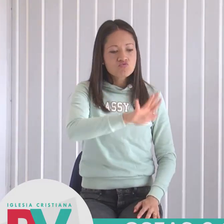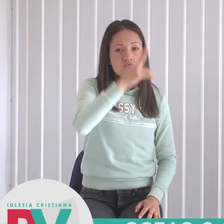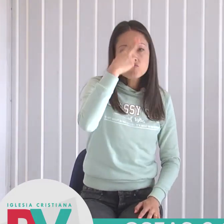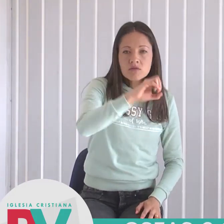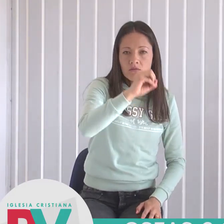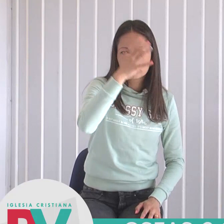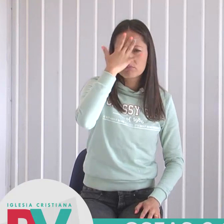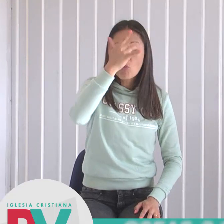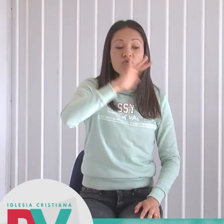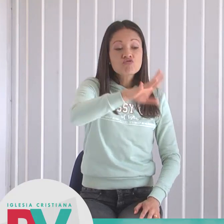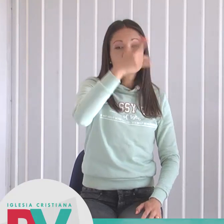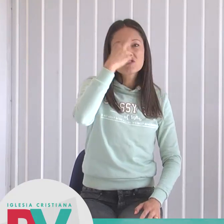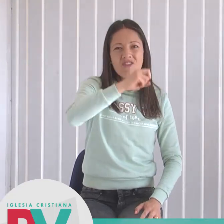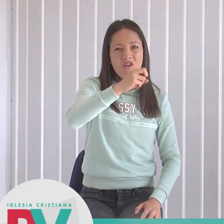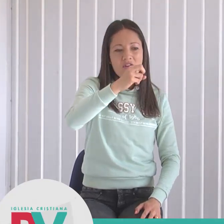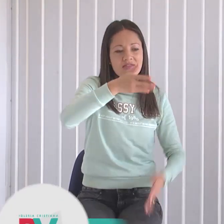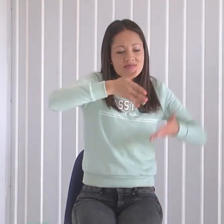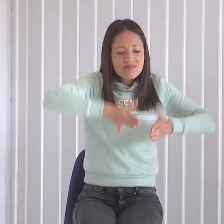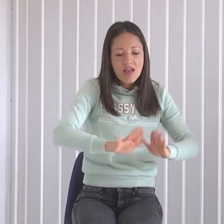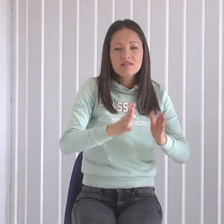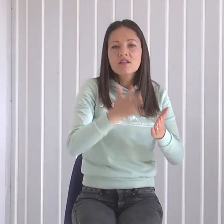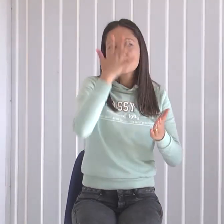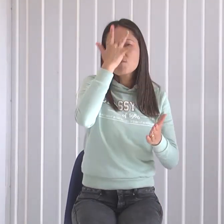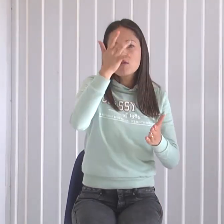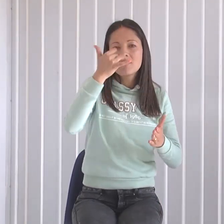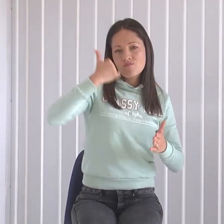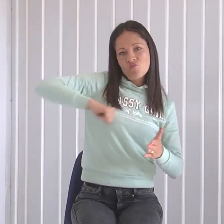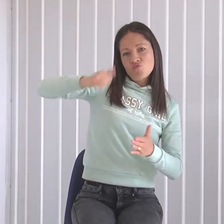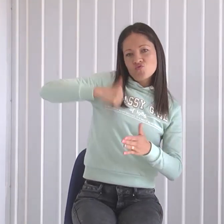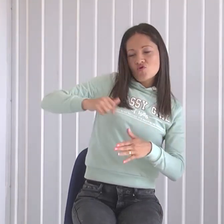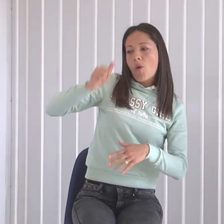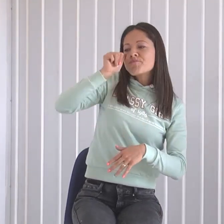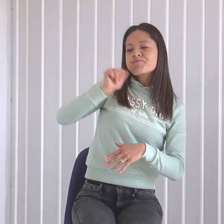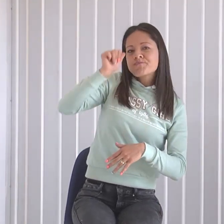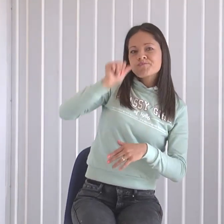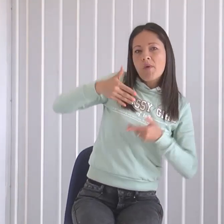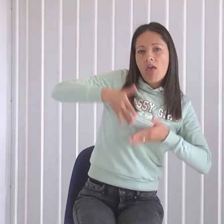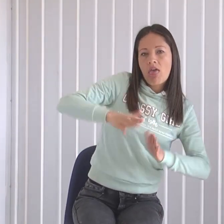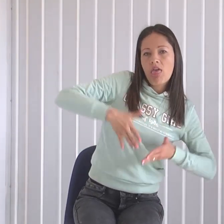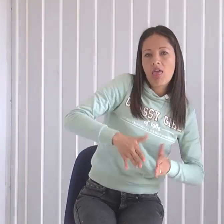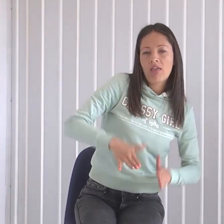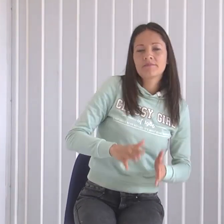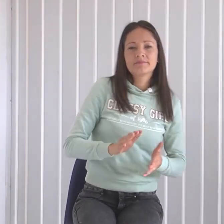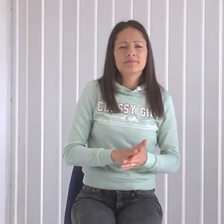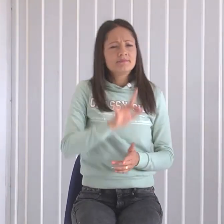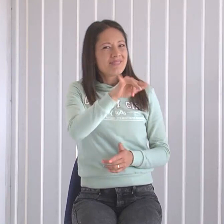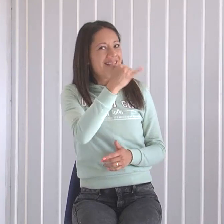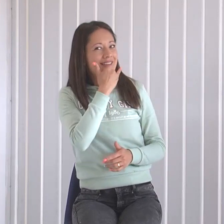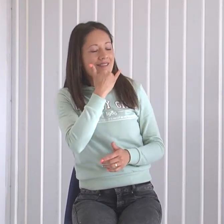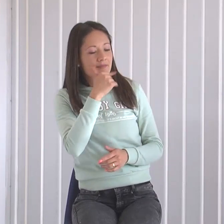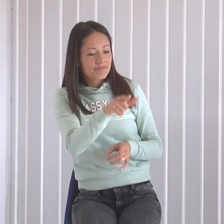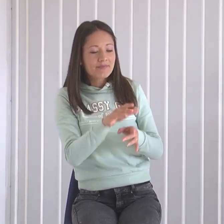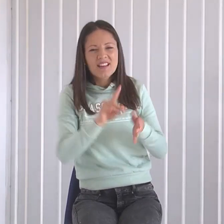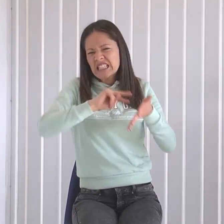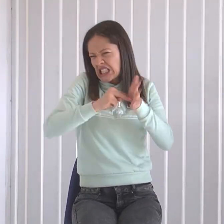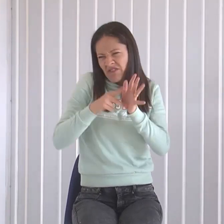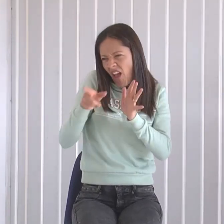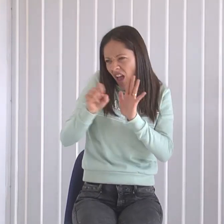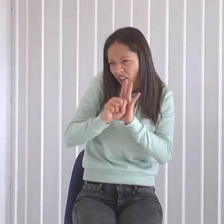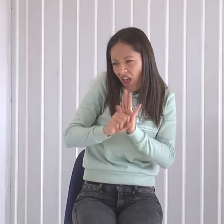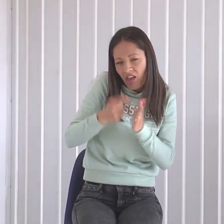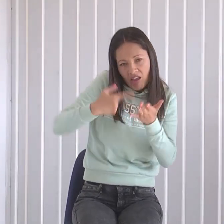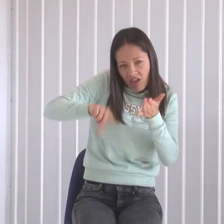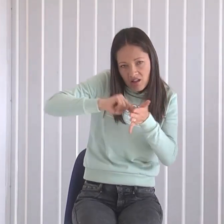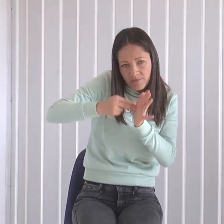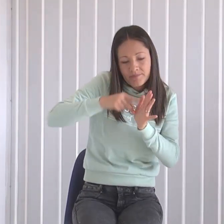prostitución. Cuando el pueblo de Israel comienza a crecer y a tener una nueva generación, adorando a otros